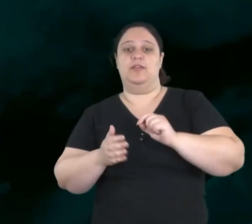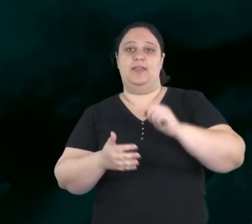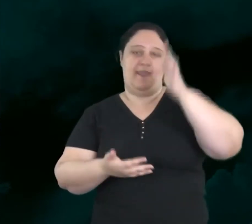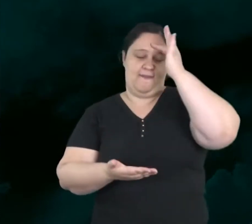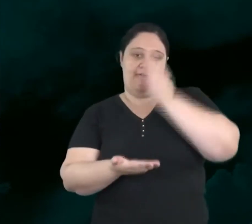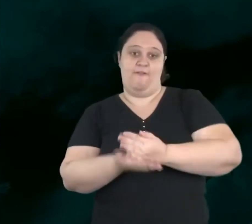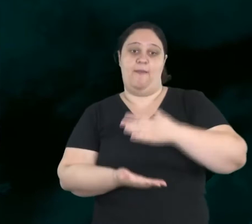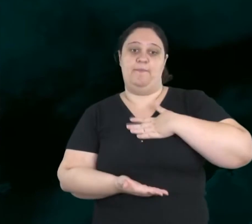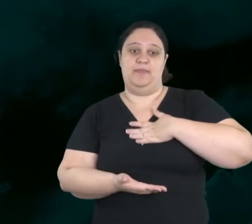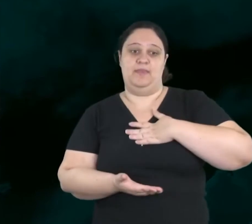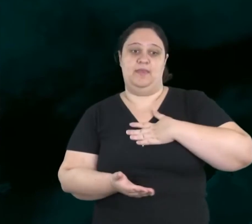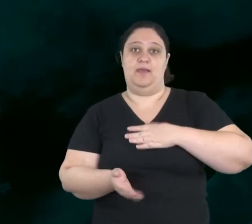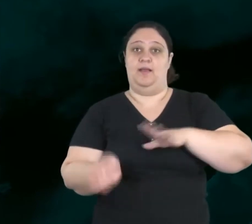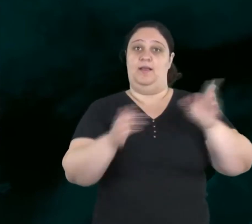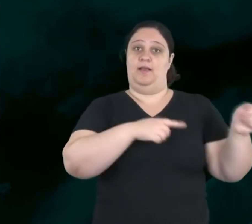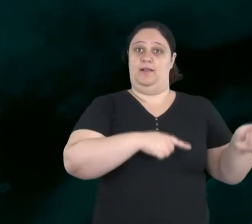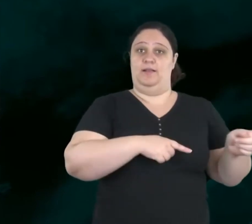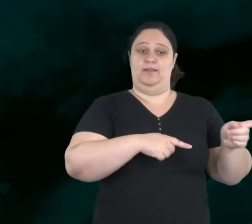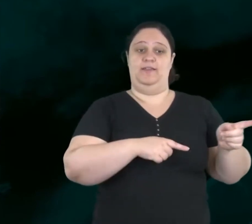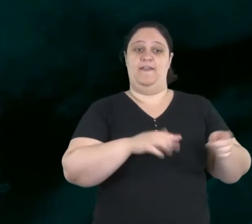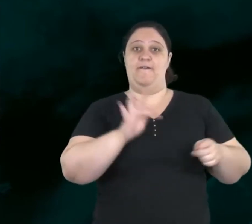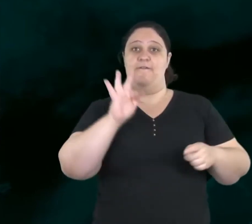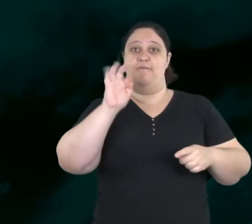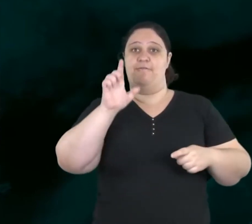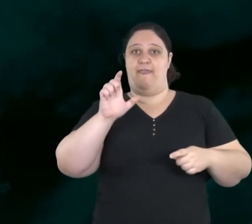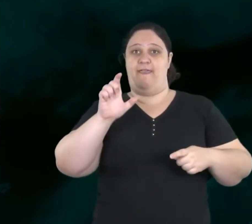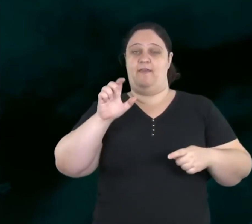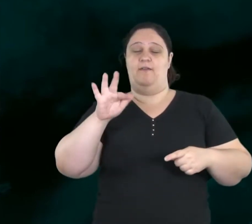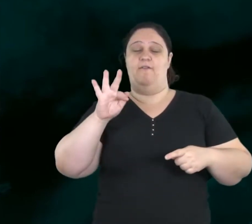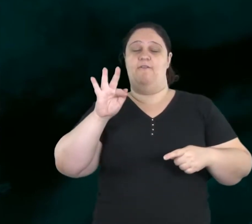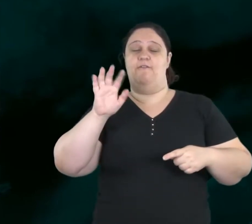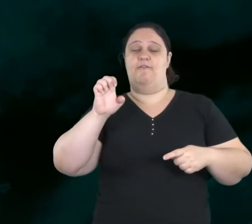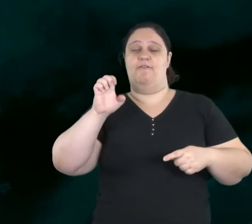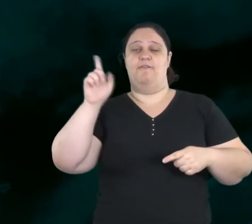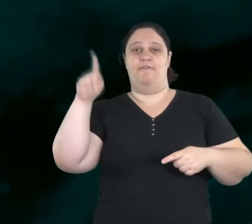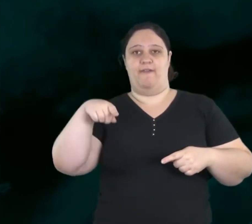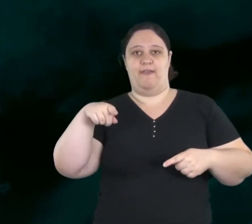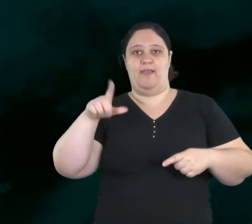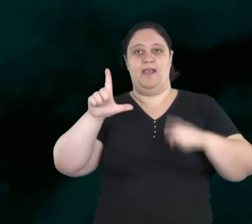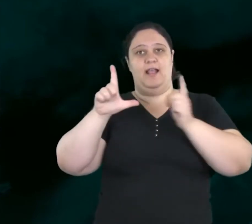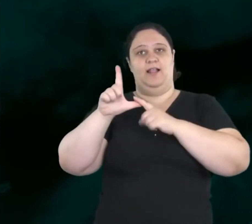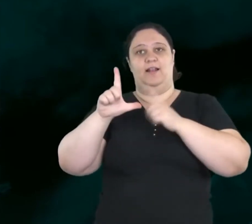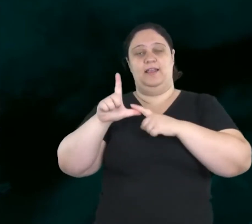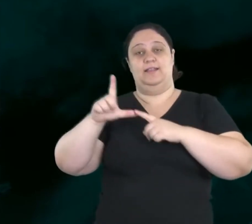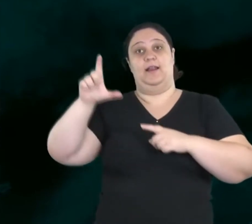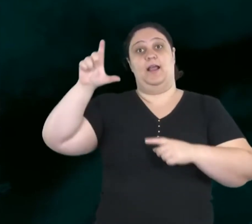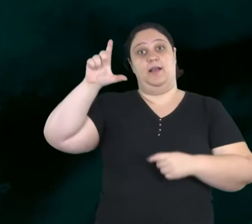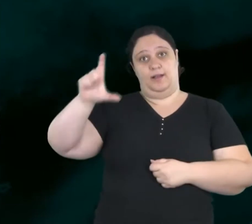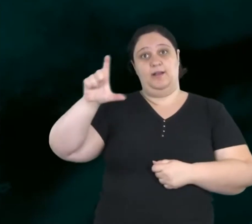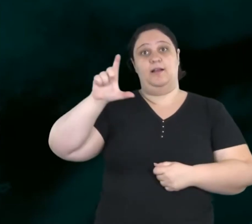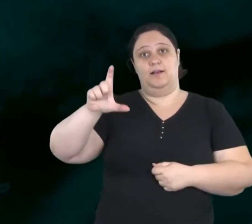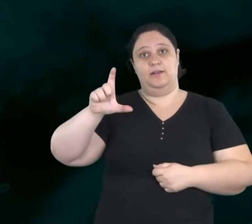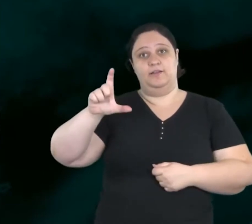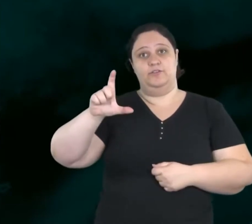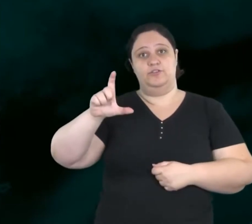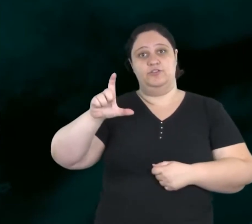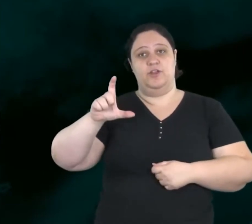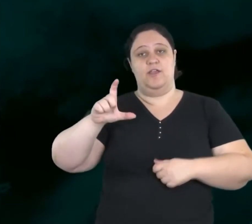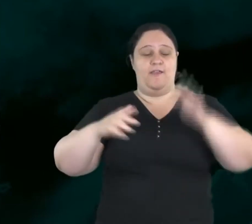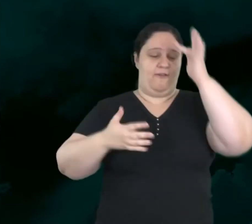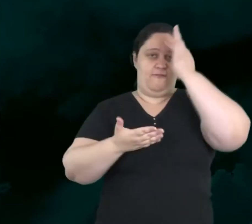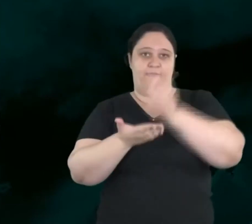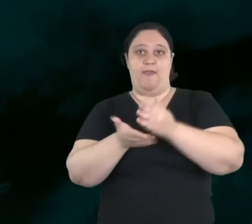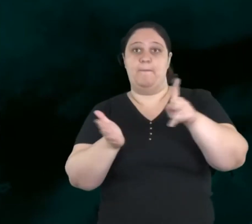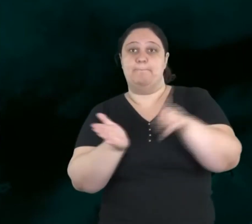a fé objetiva. Cristo é essa fé. E essa fé, a nossa fé